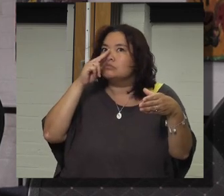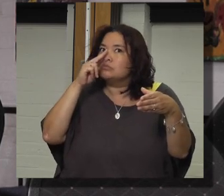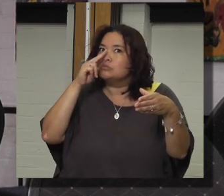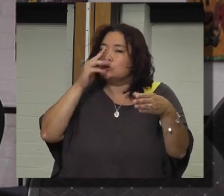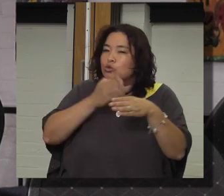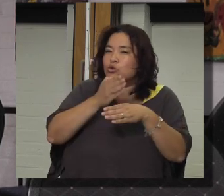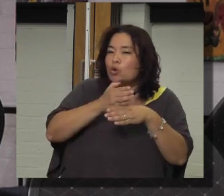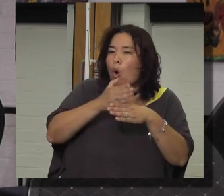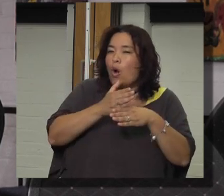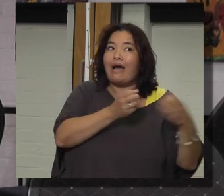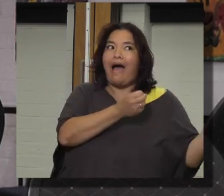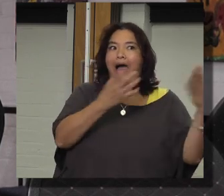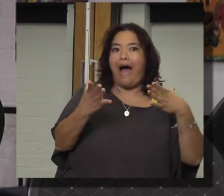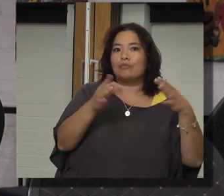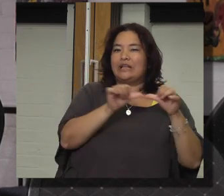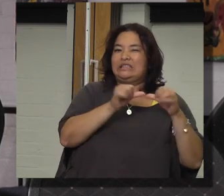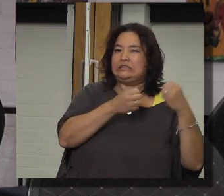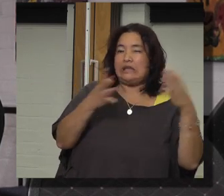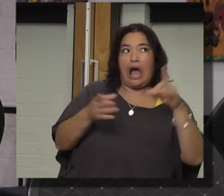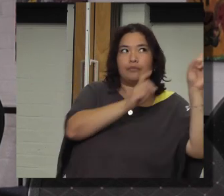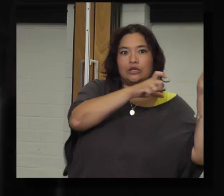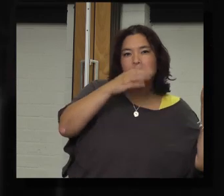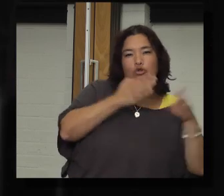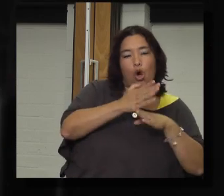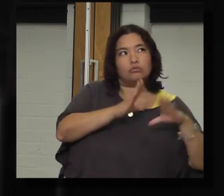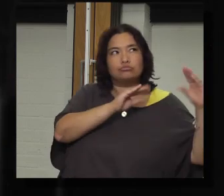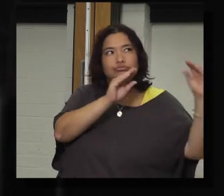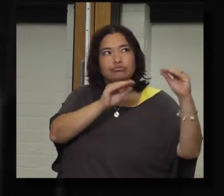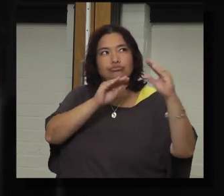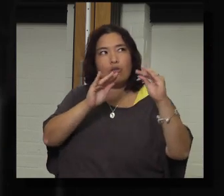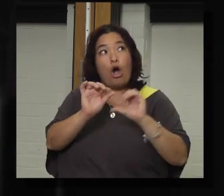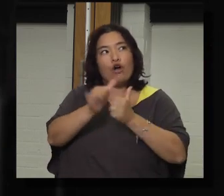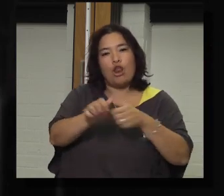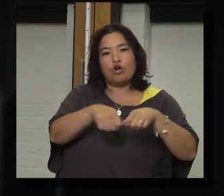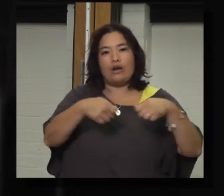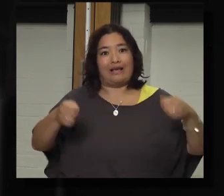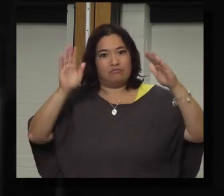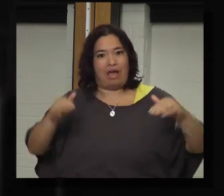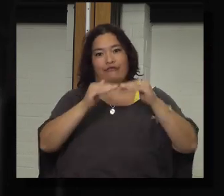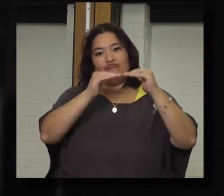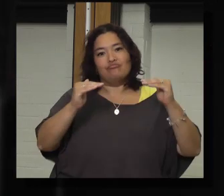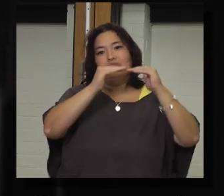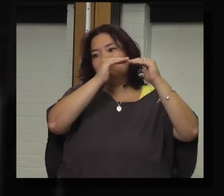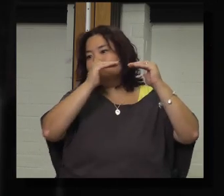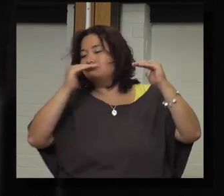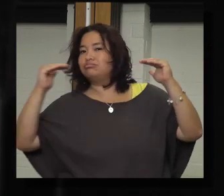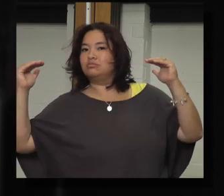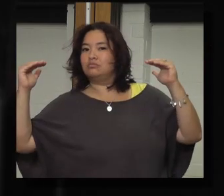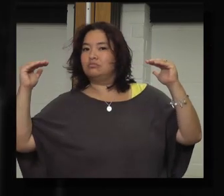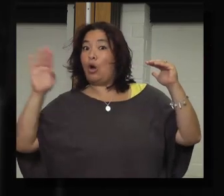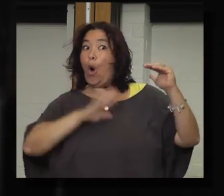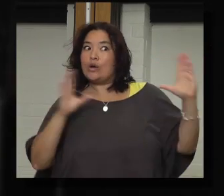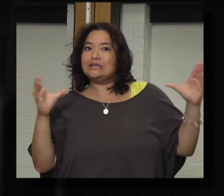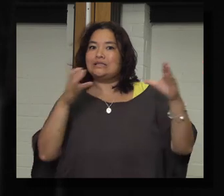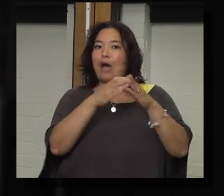proberen in gesprek te blijven met de aanbieders van diensten om die kwaliteit ook op het juiste peil te houden